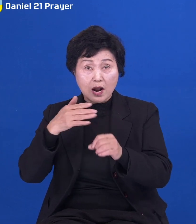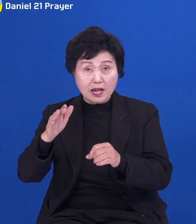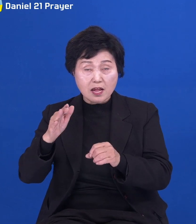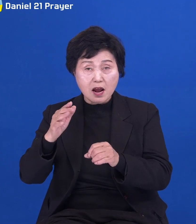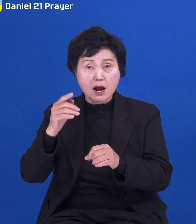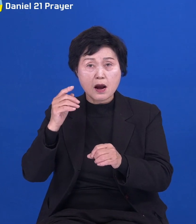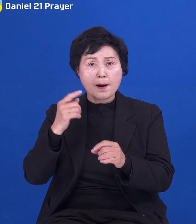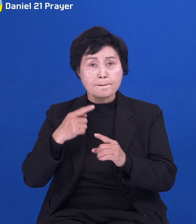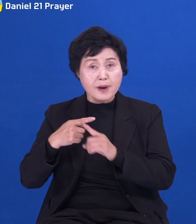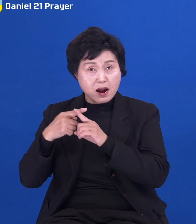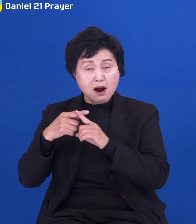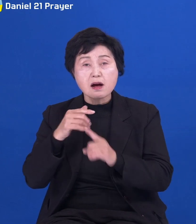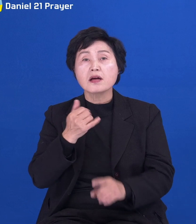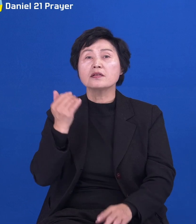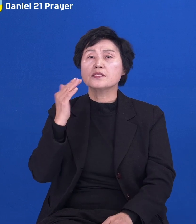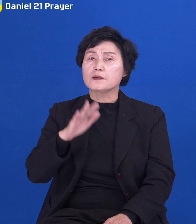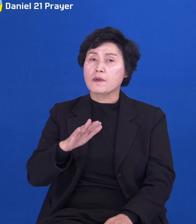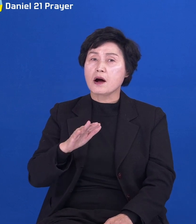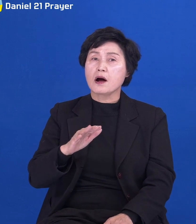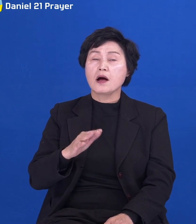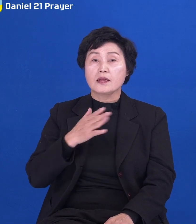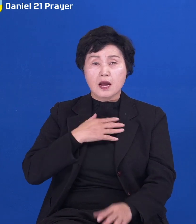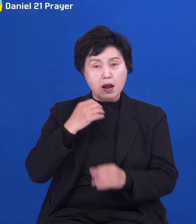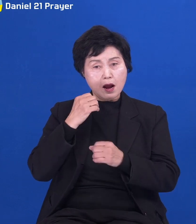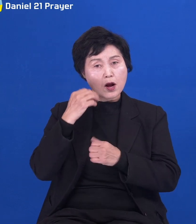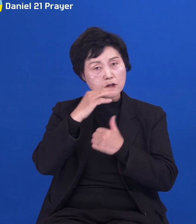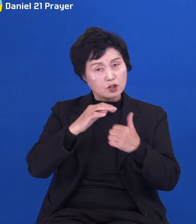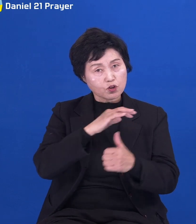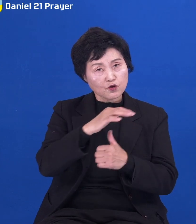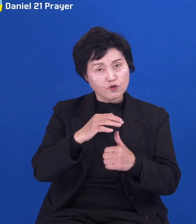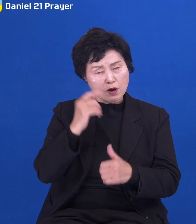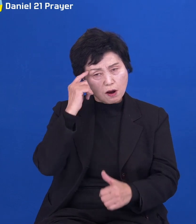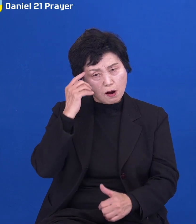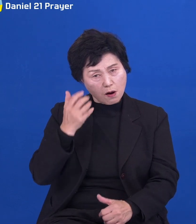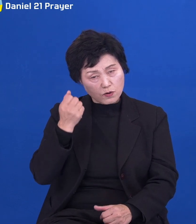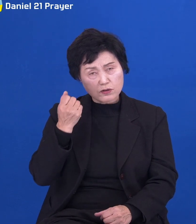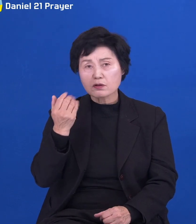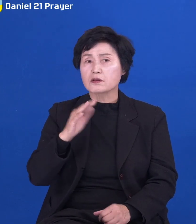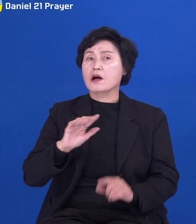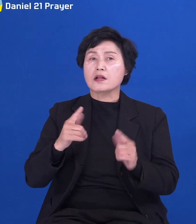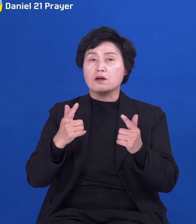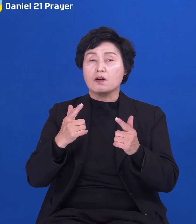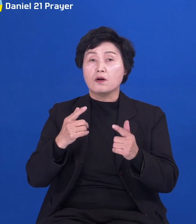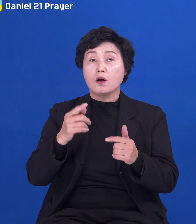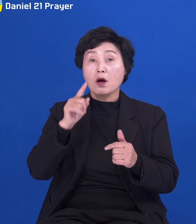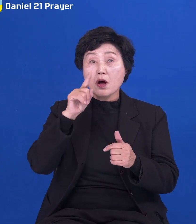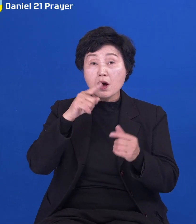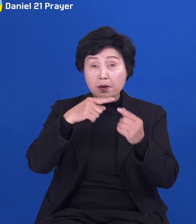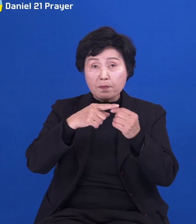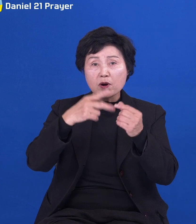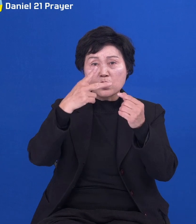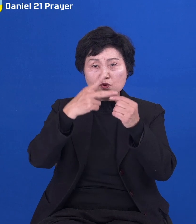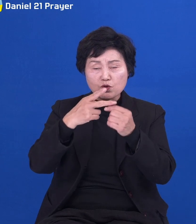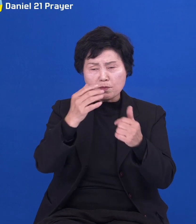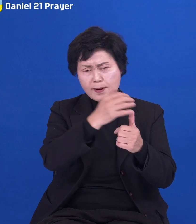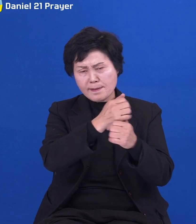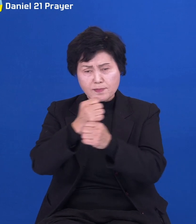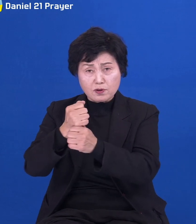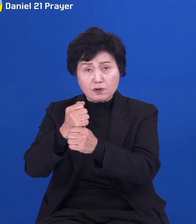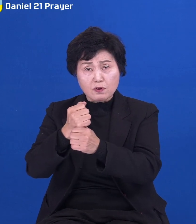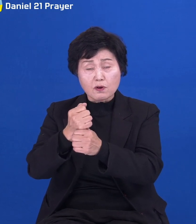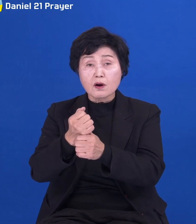줄 알았어요 제가. 그런데 아니었어요. 첫 번째 북송, 두 번째 북송, 그리고 교도소